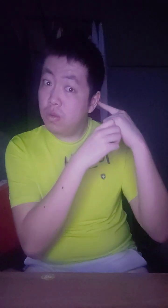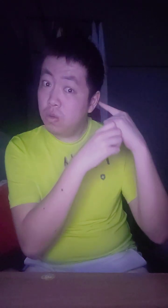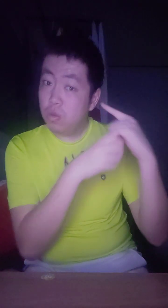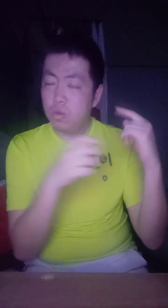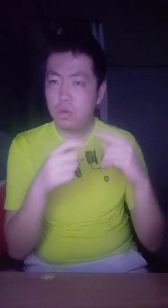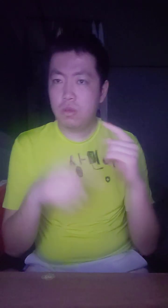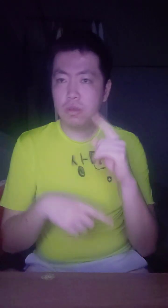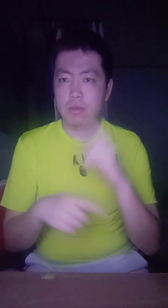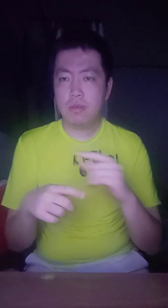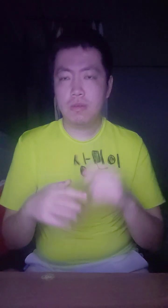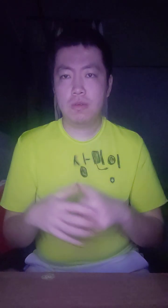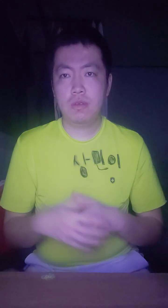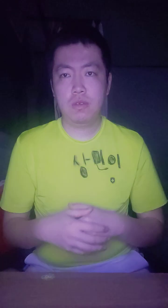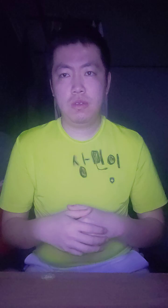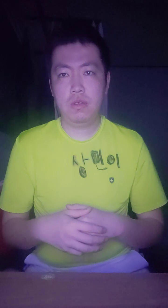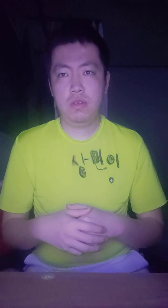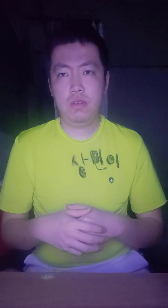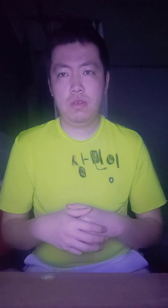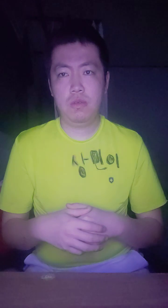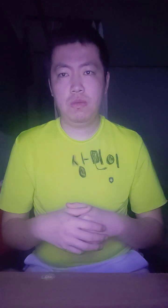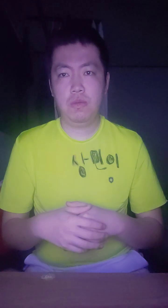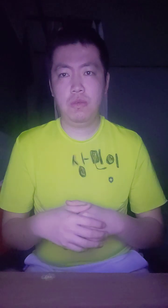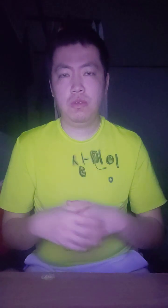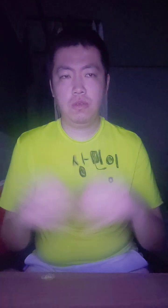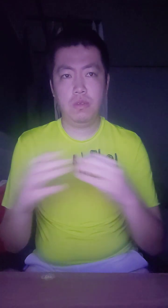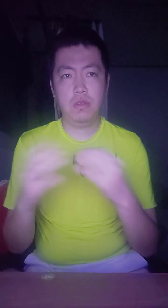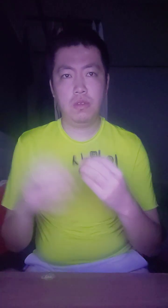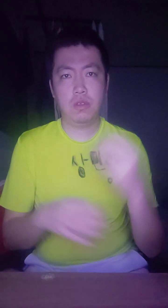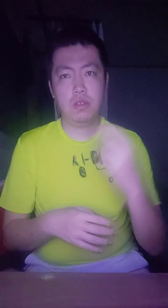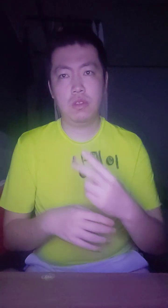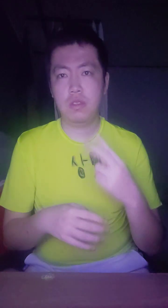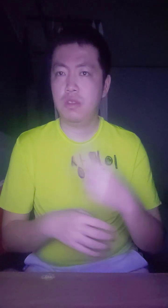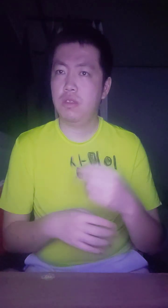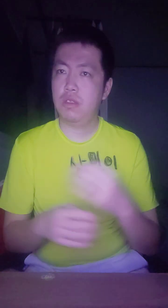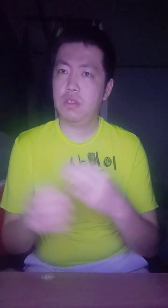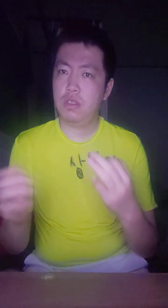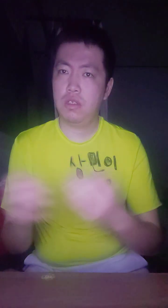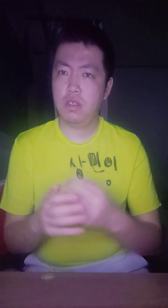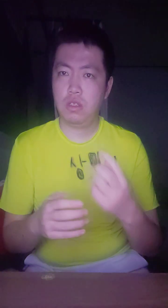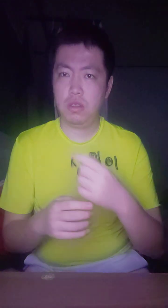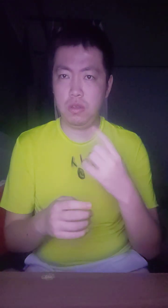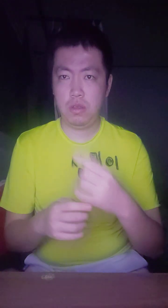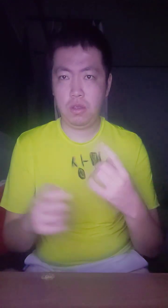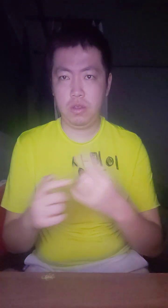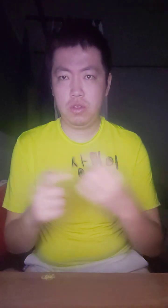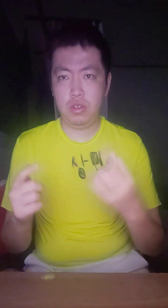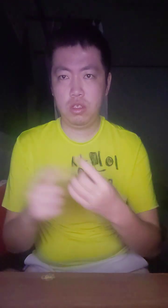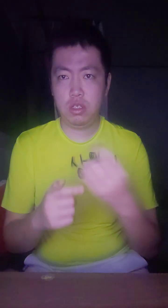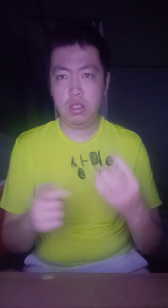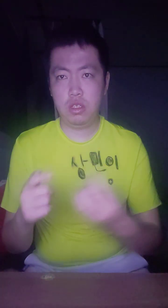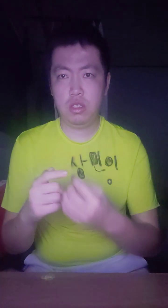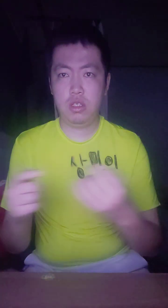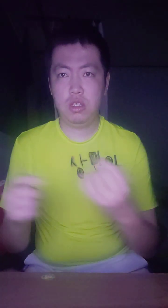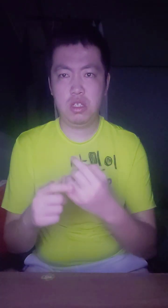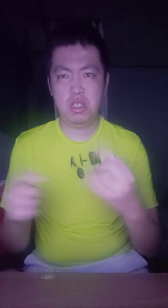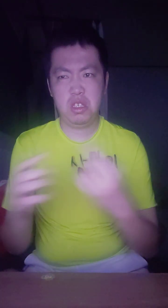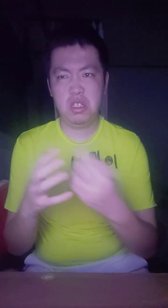꽂았다고 했습니다. 헤아베스트에서 일한 6년간 당했던 일들을 낱낱이 적은 유 씨는 쓰레기 같은 벌레